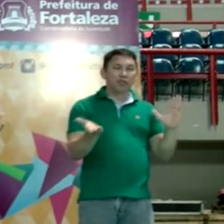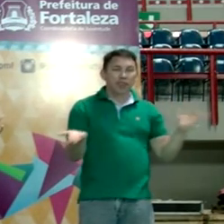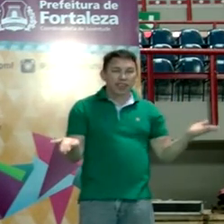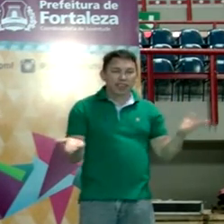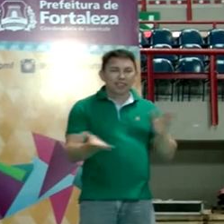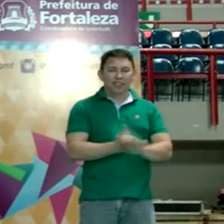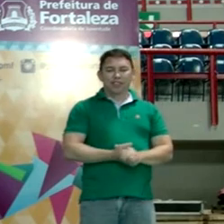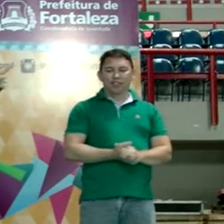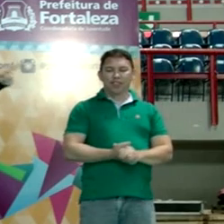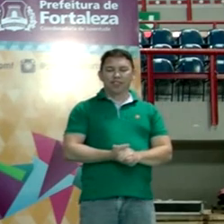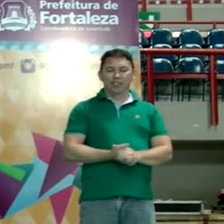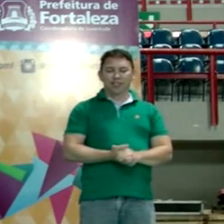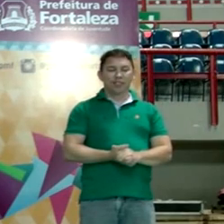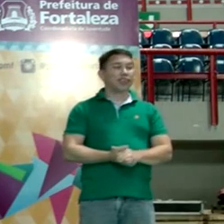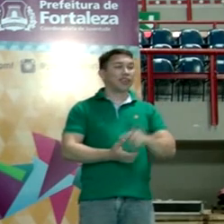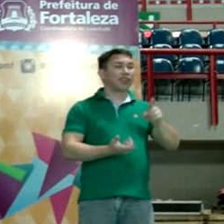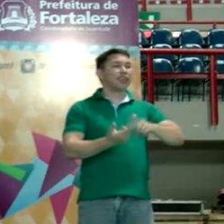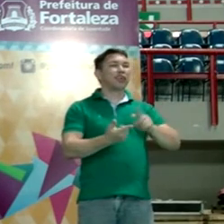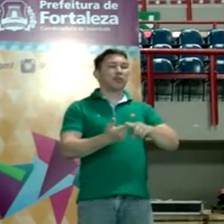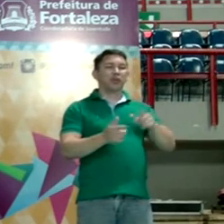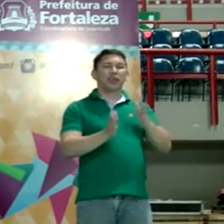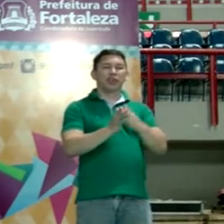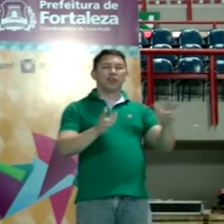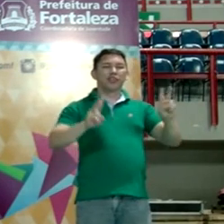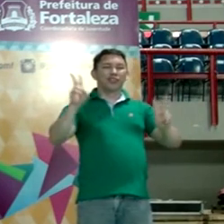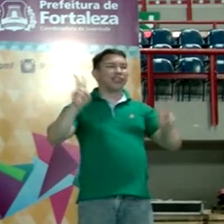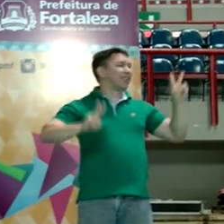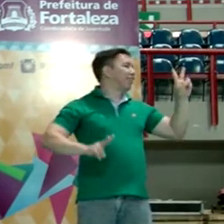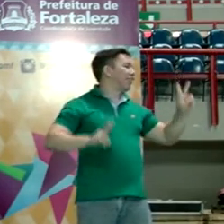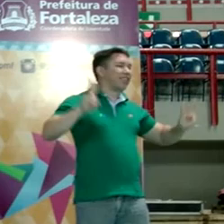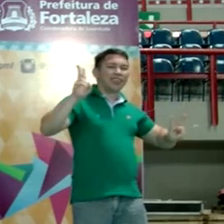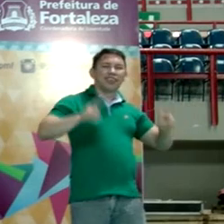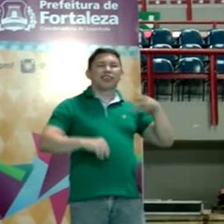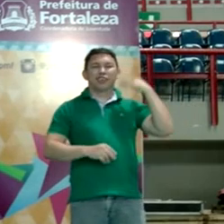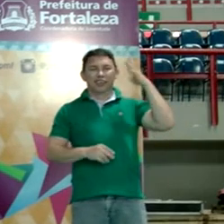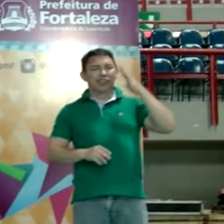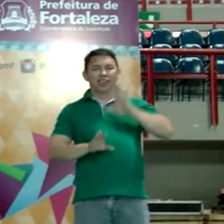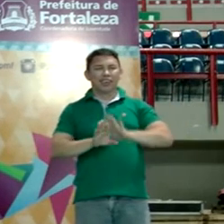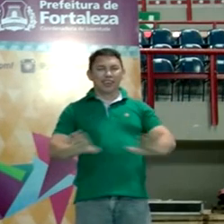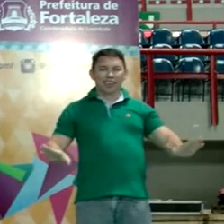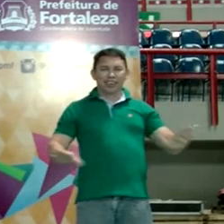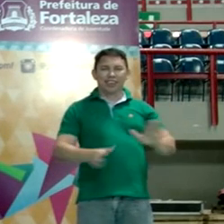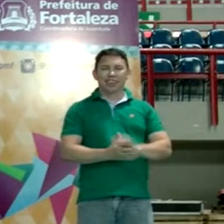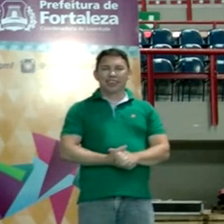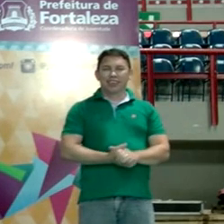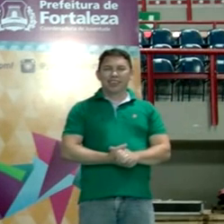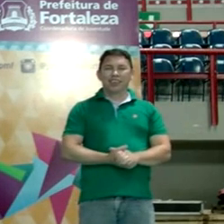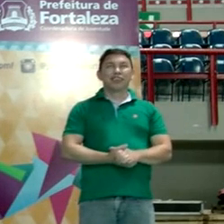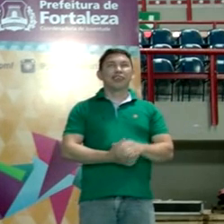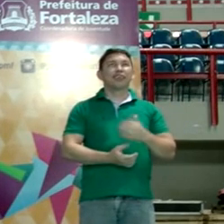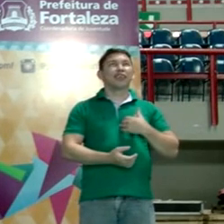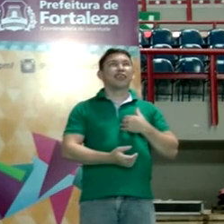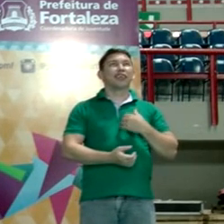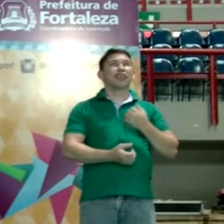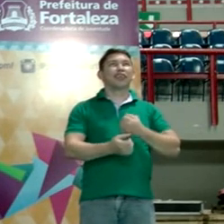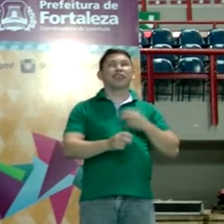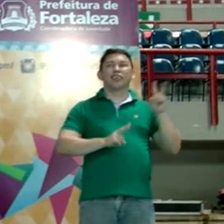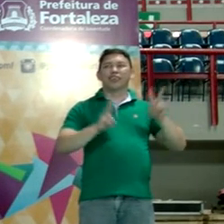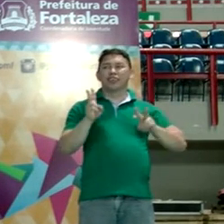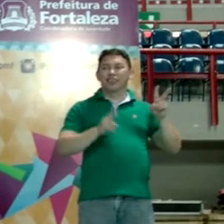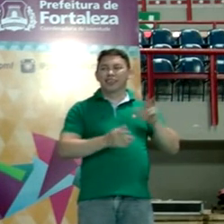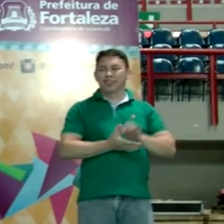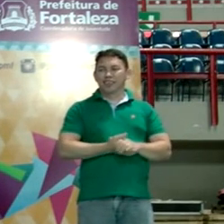não? Em época de carnaval sempre tem isso. Carnaval sempre tem a música, né? Esse ano, se eu não me engano, a música era aquela assim,